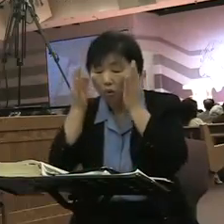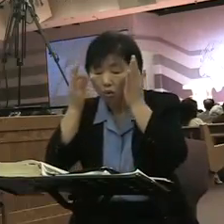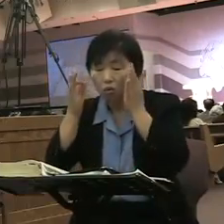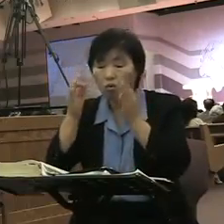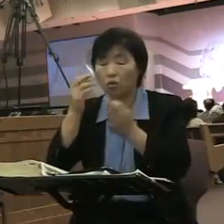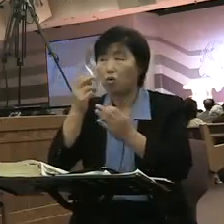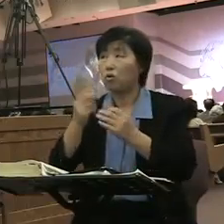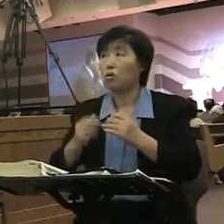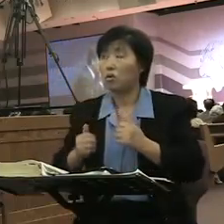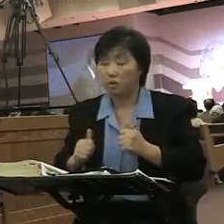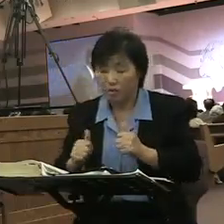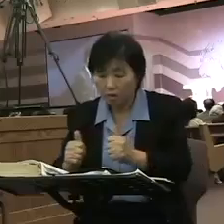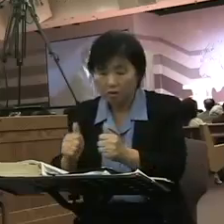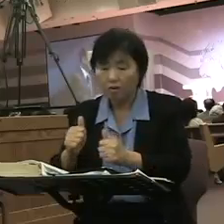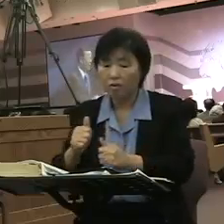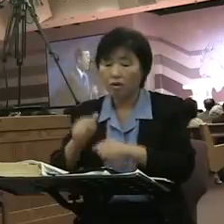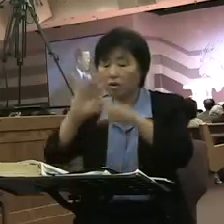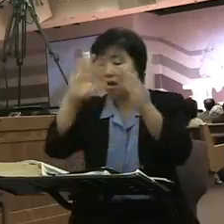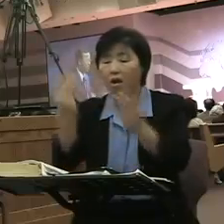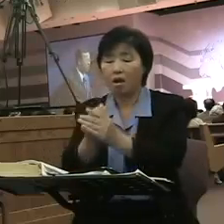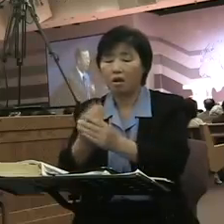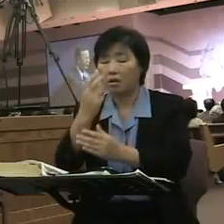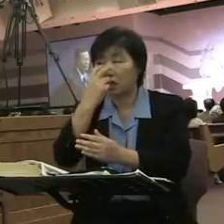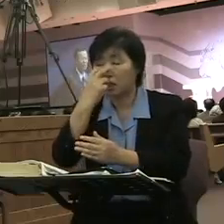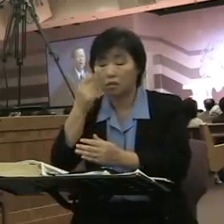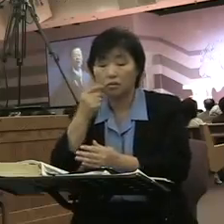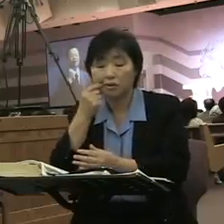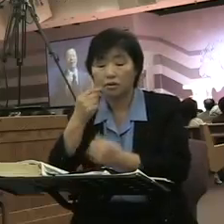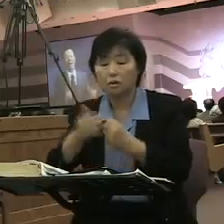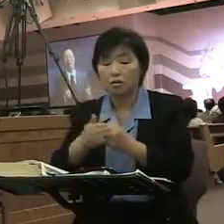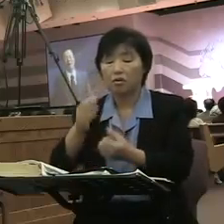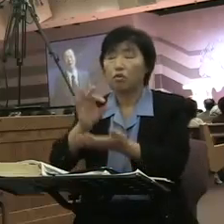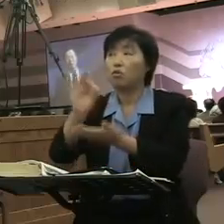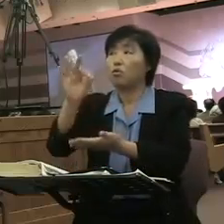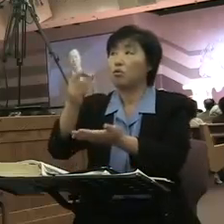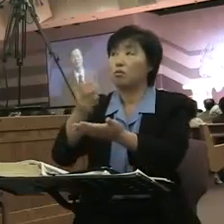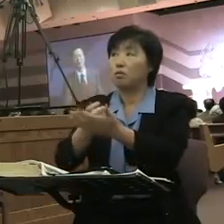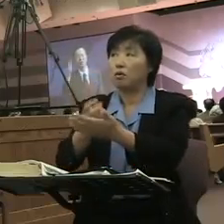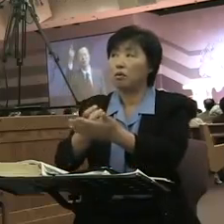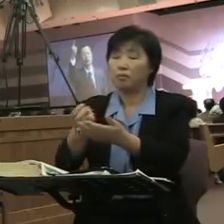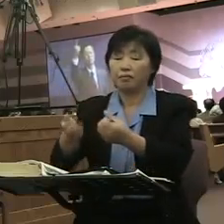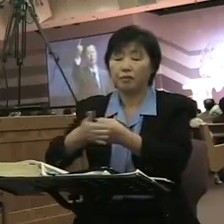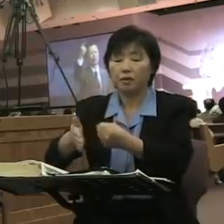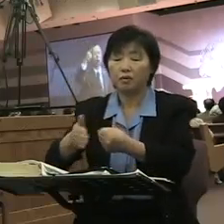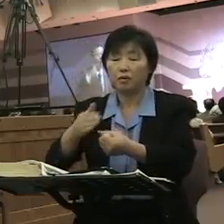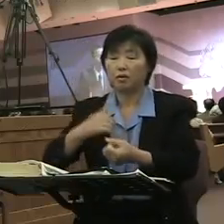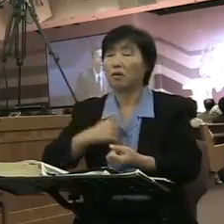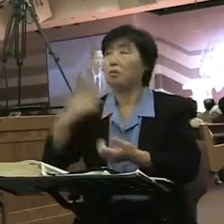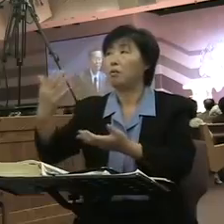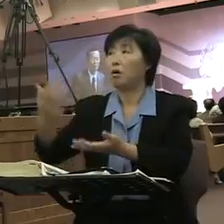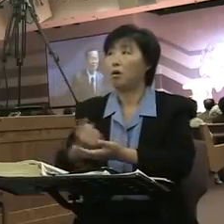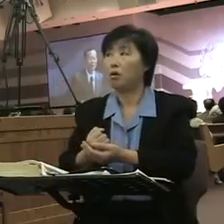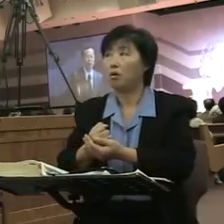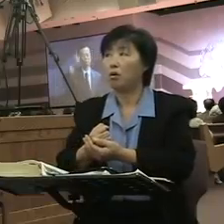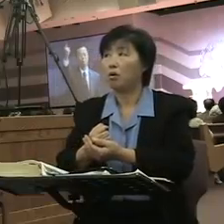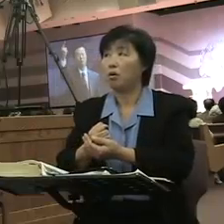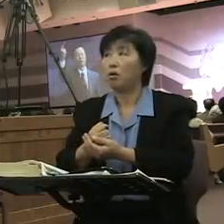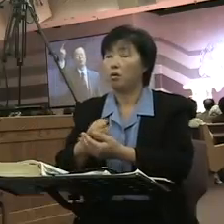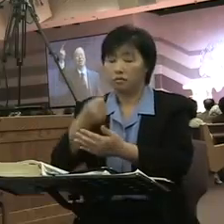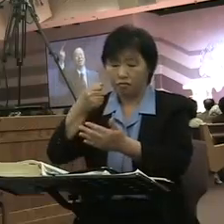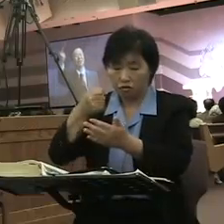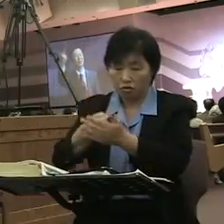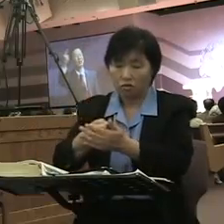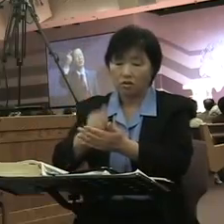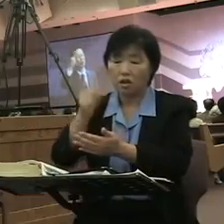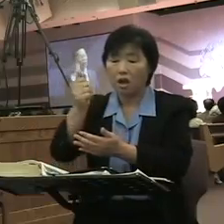하나님의 율법을 다 지킬 수가 없기 때문에 율법 때문에 내가 받아야 되는 그 율법의 정죄함, 그